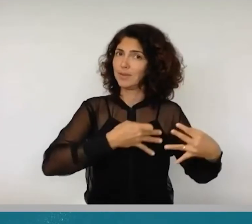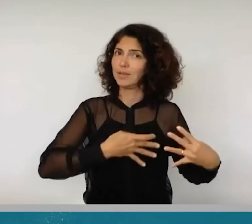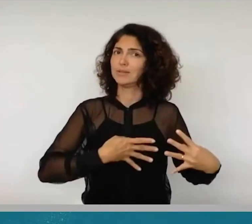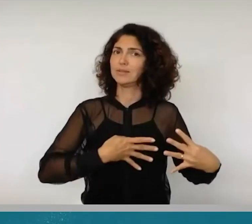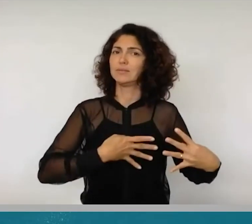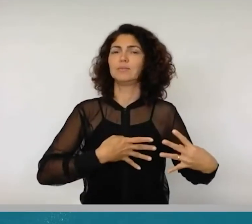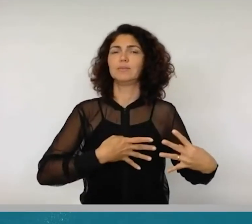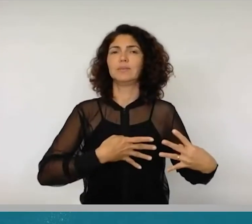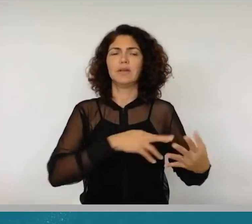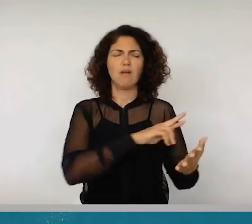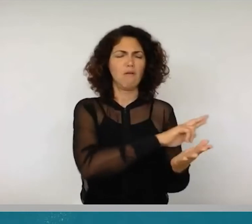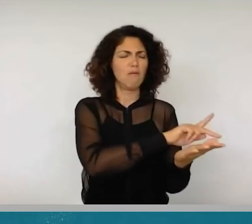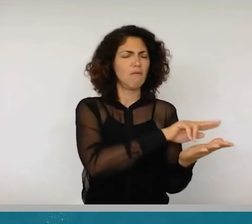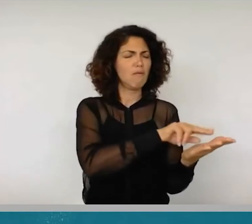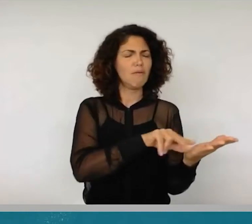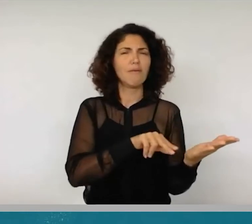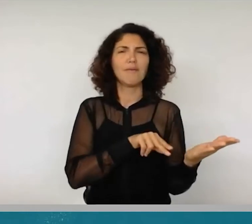falar aqui